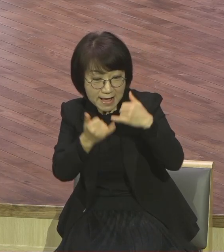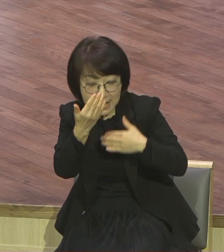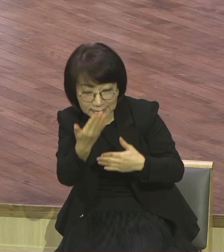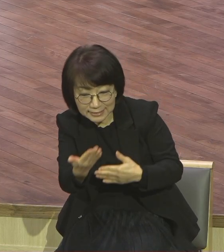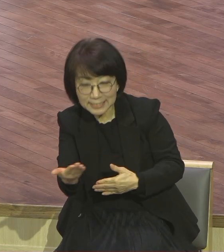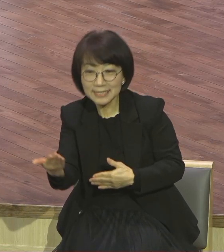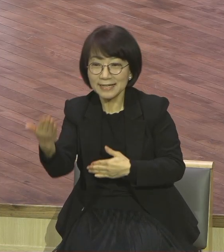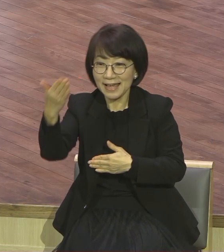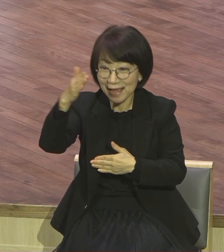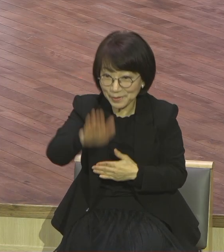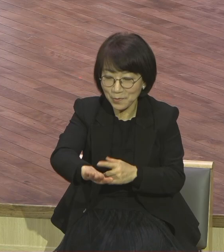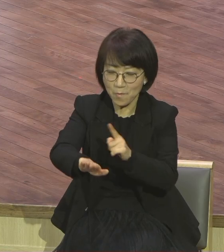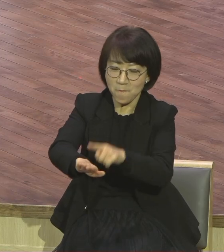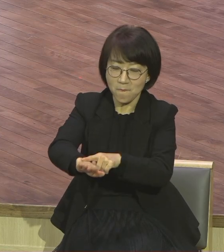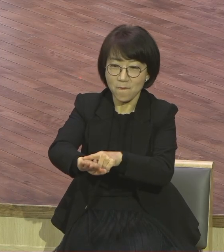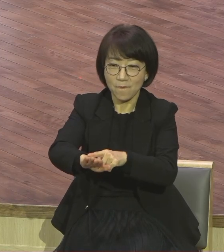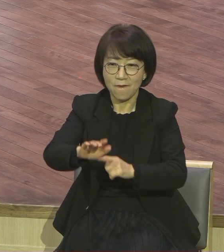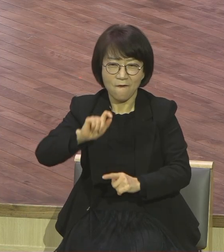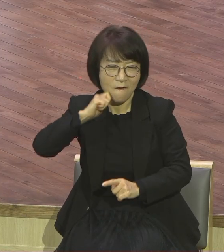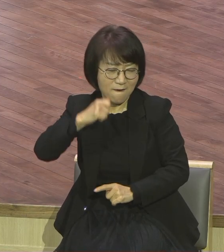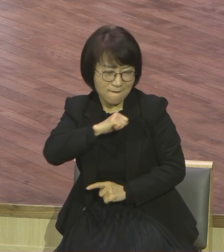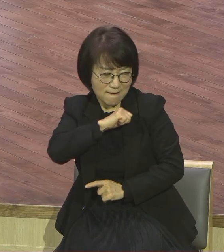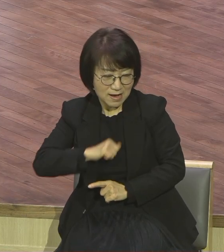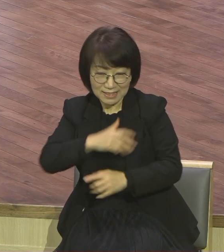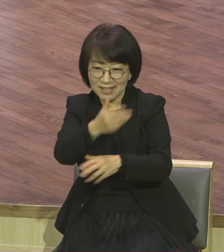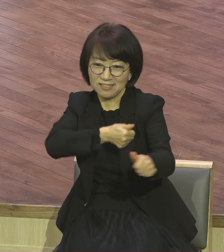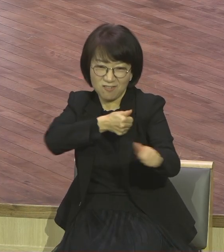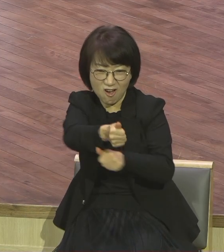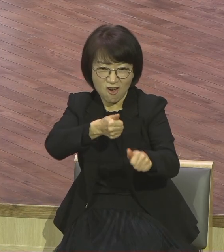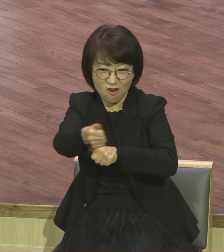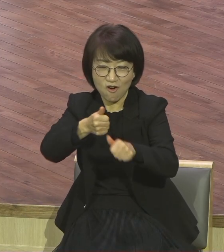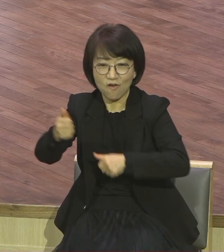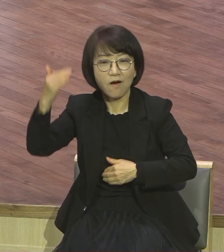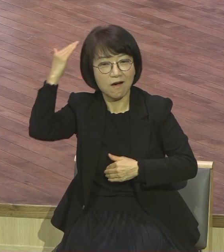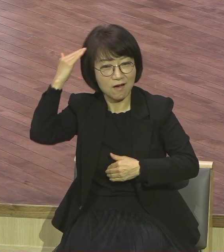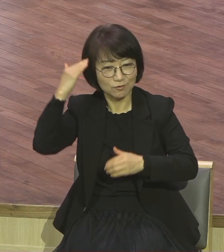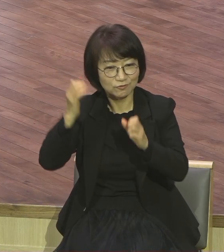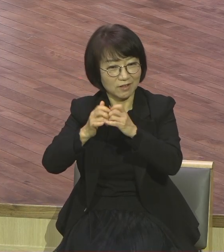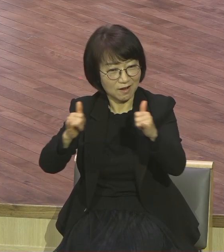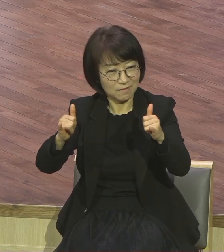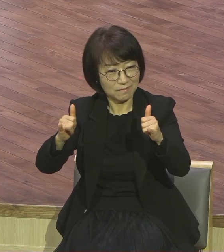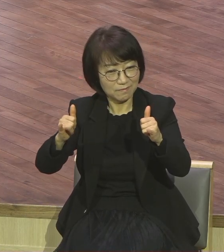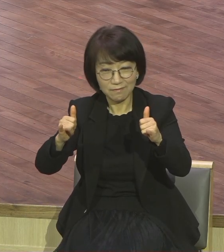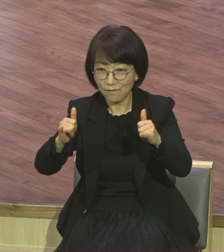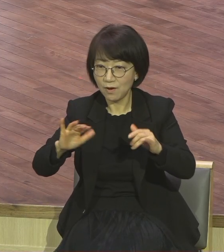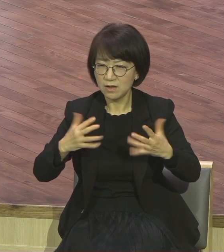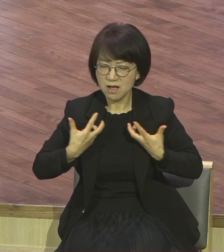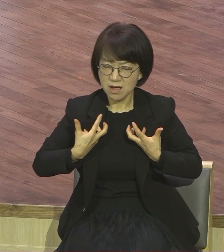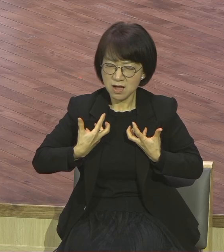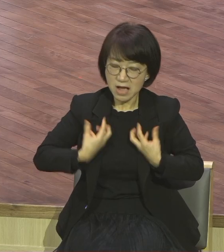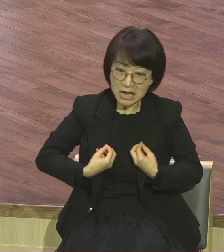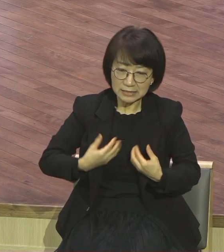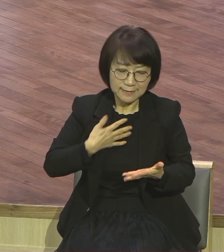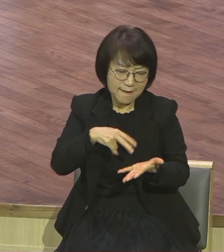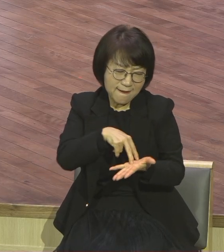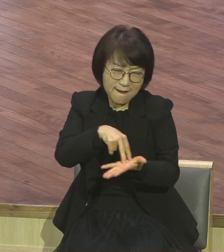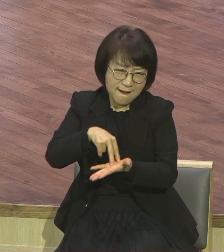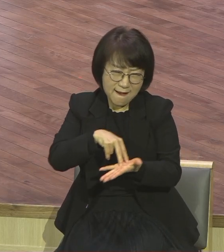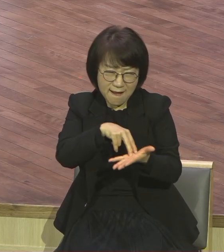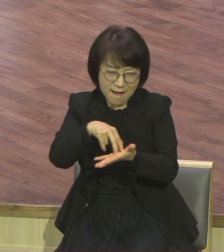이겨온 한국인. 절망이 앞을 가리고 외로움이 나를 가두어도, 그